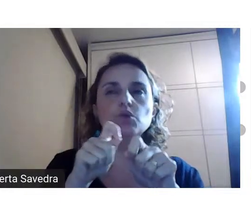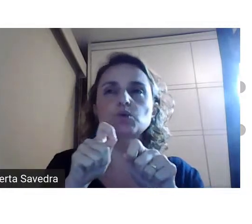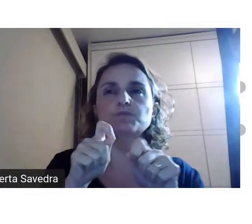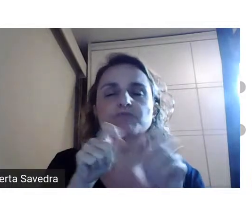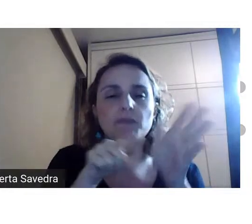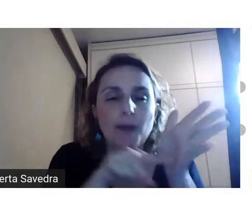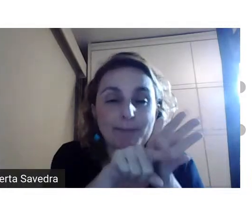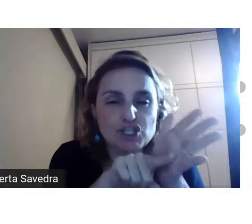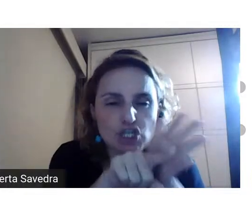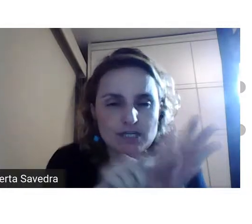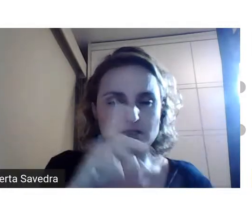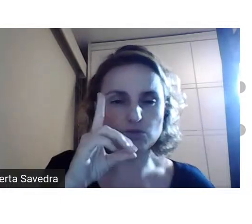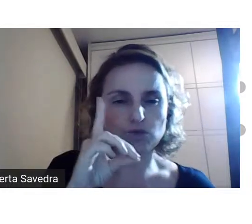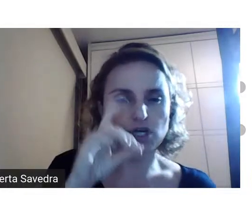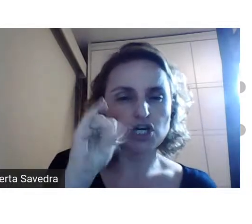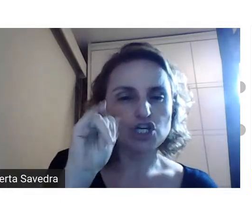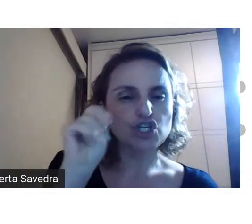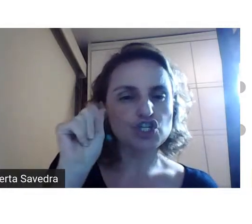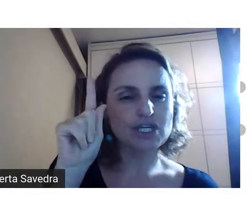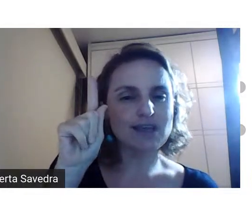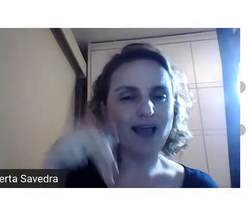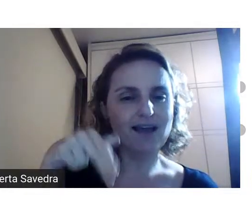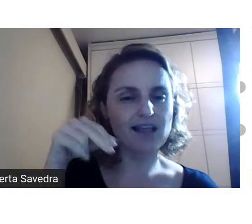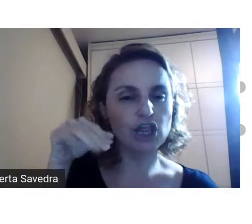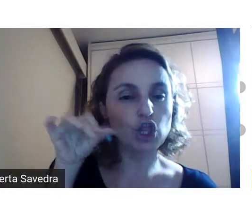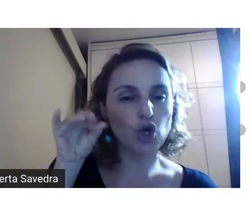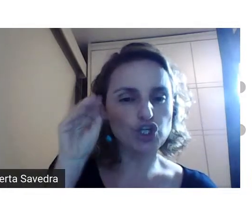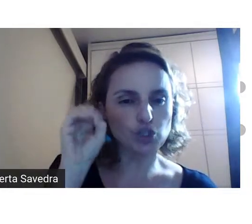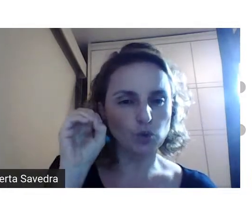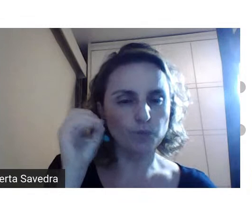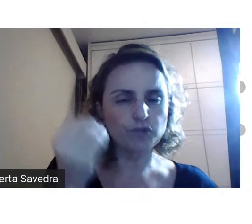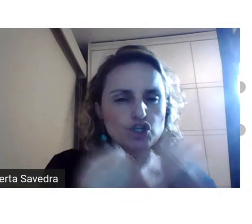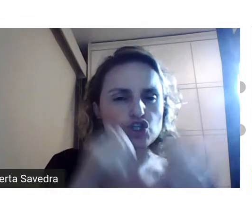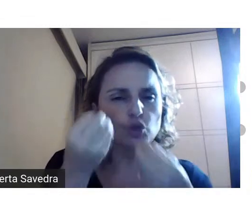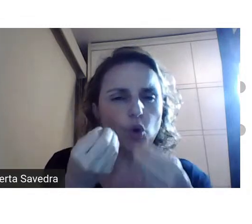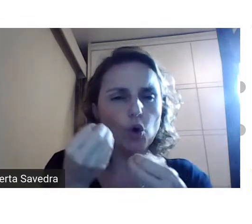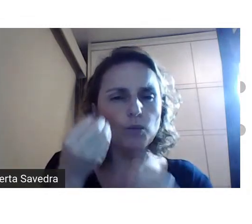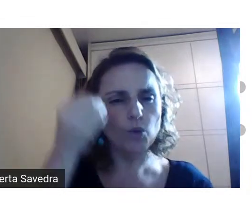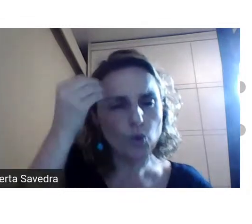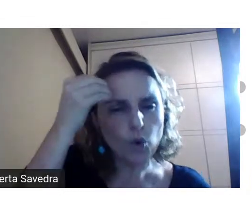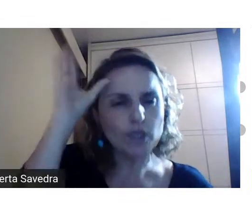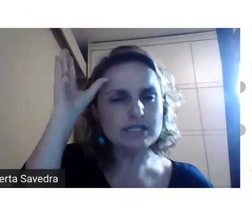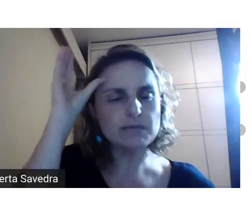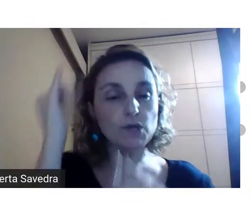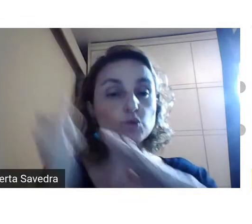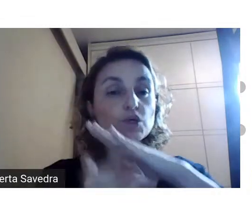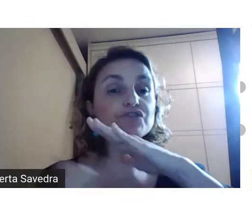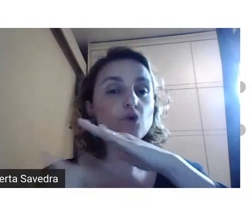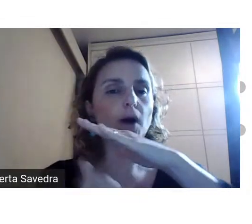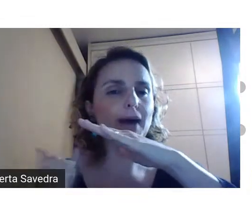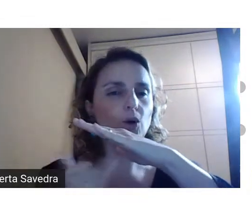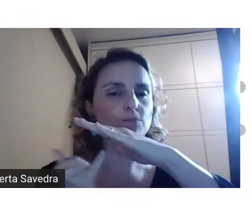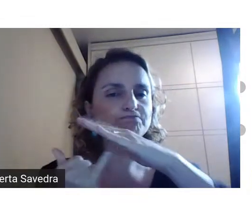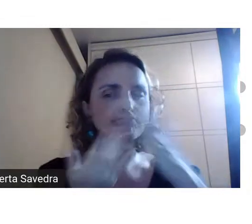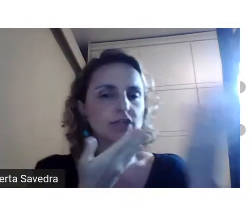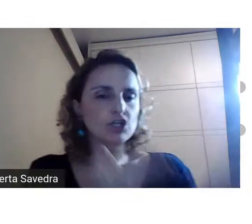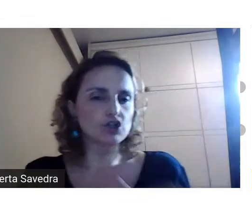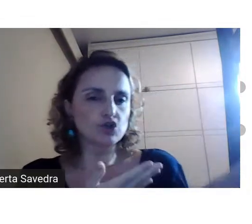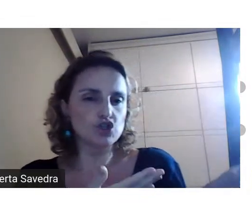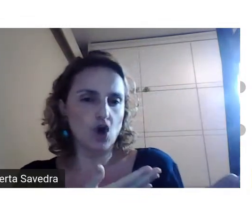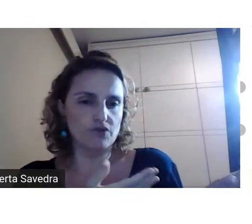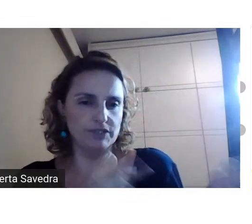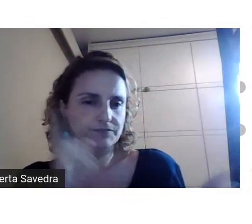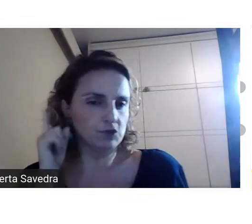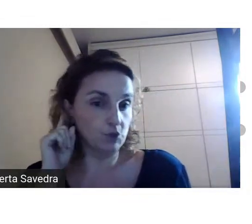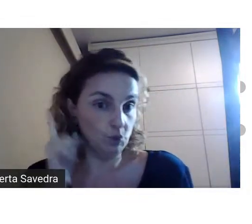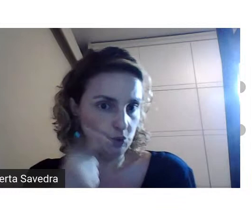trabalhar esses conceitos com os alunos surdos ah e também